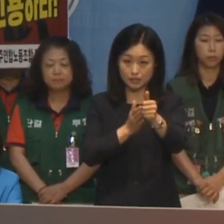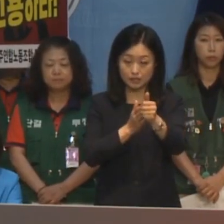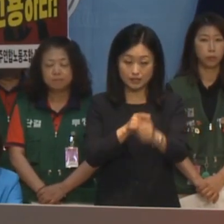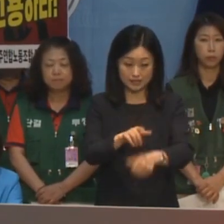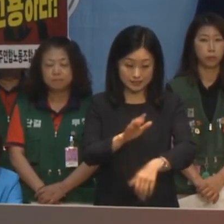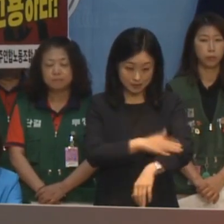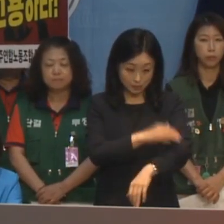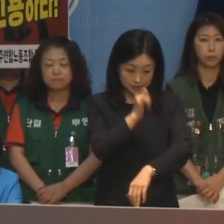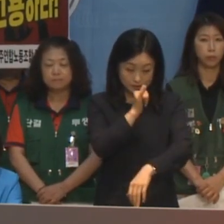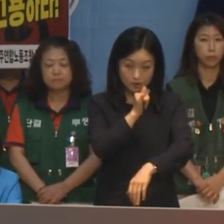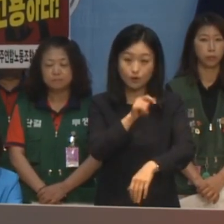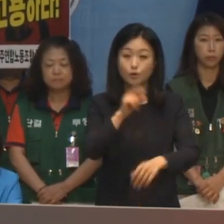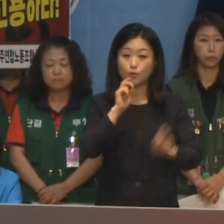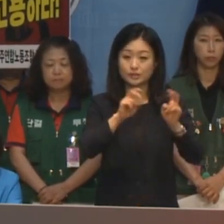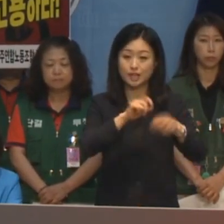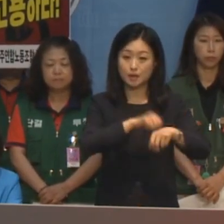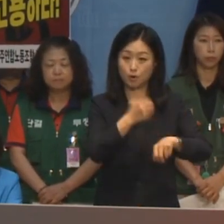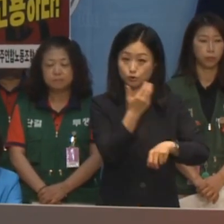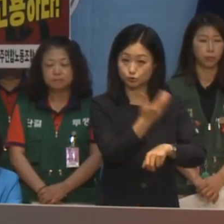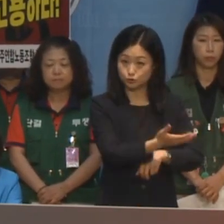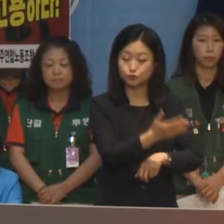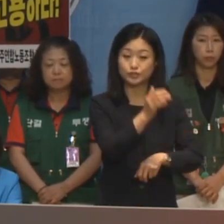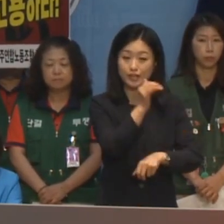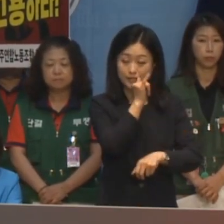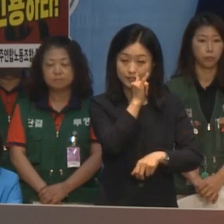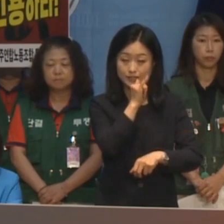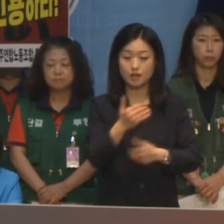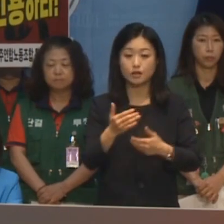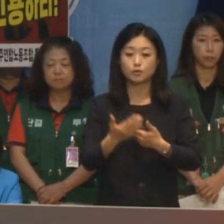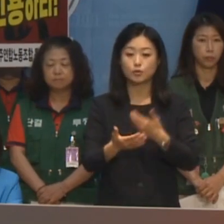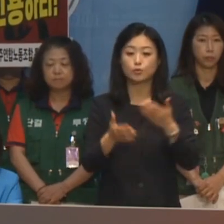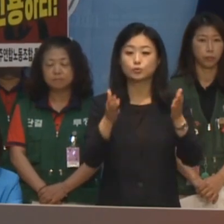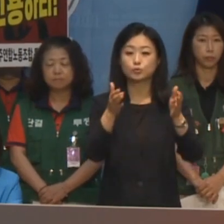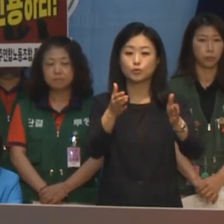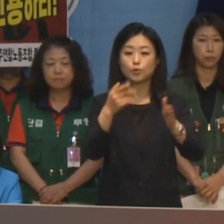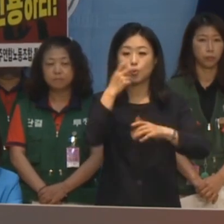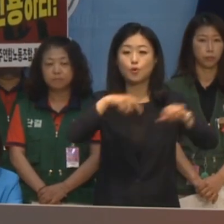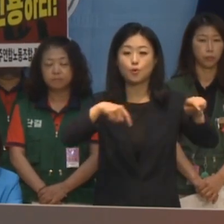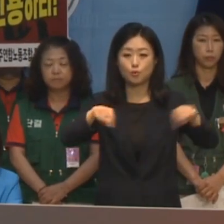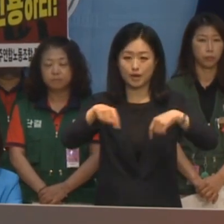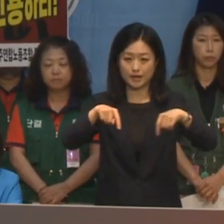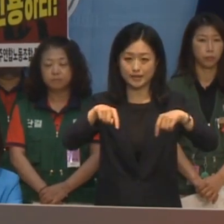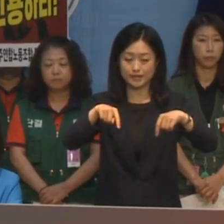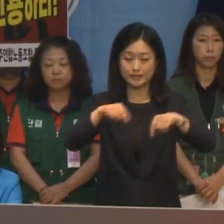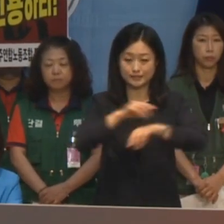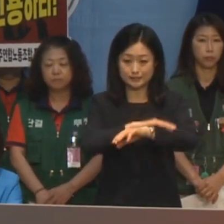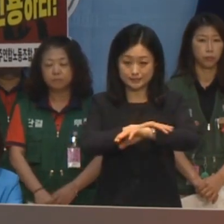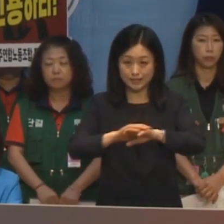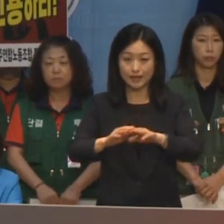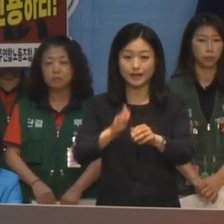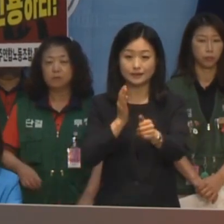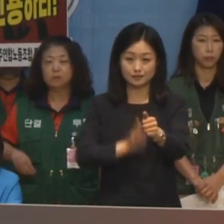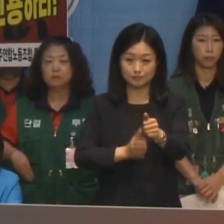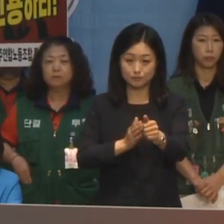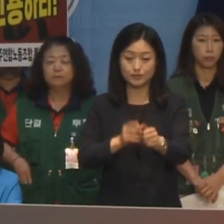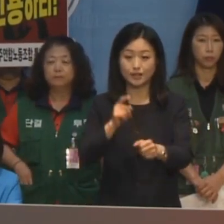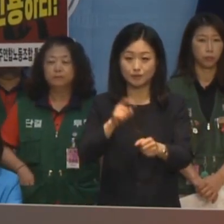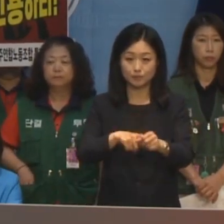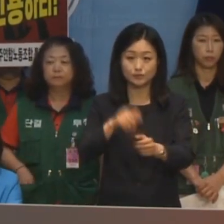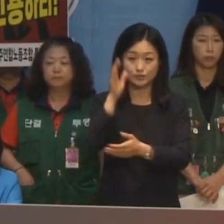묻고 공공성을 우선하는 도로 관리를 위한 정부 차원의 제도 개선을 촉구하는